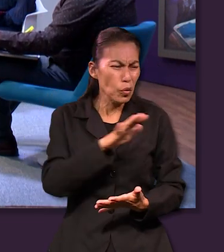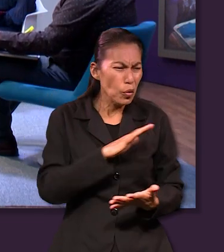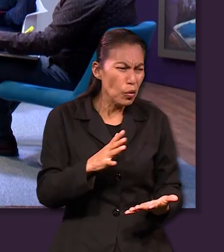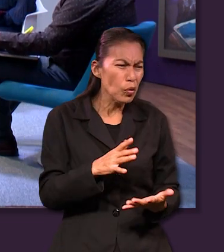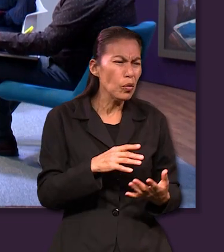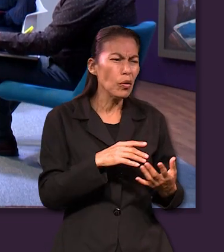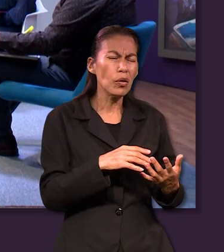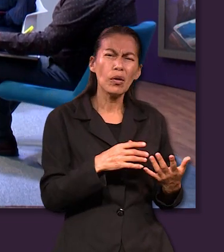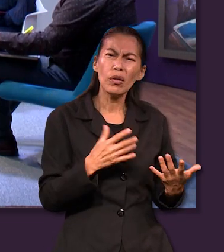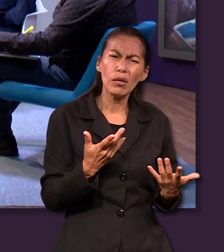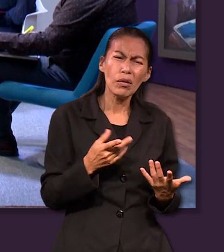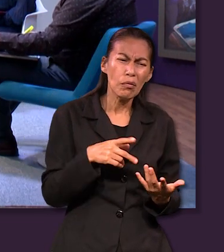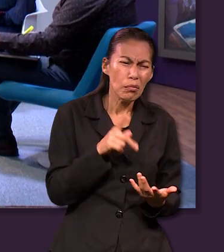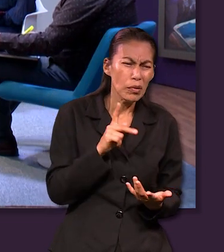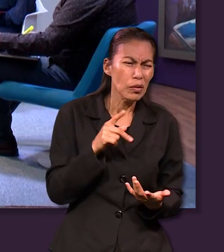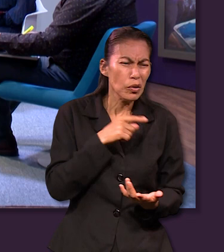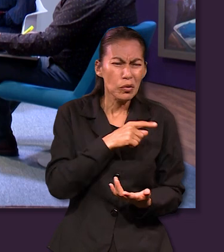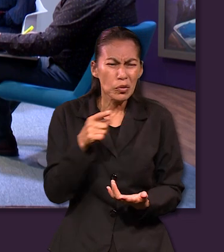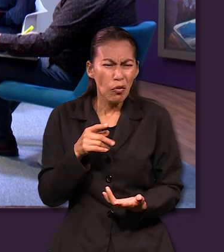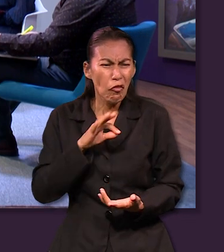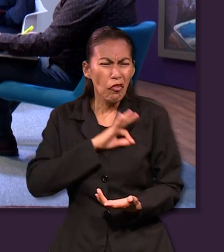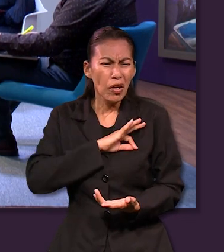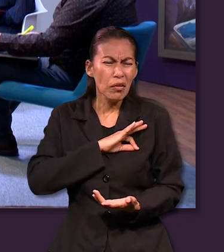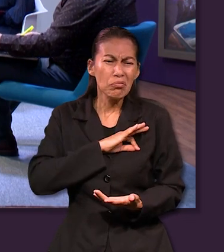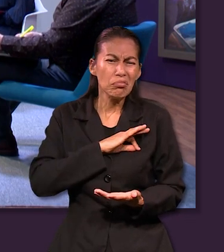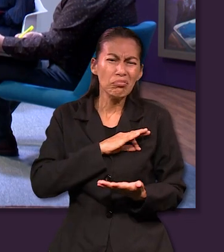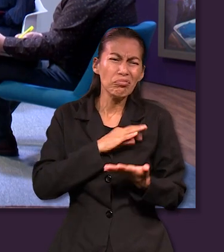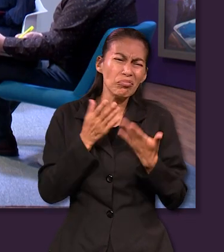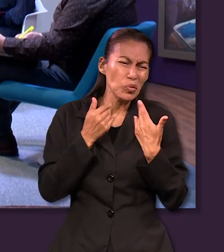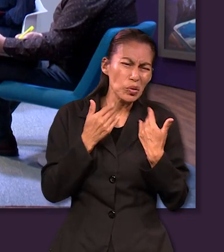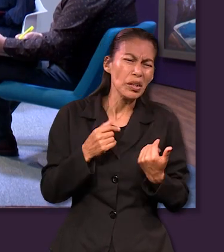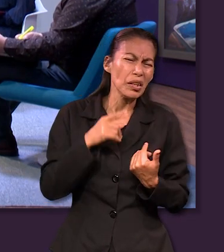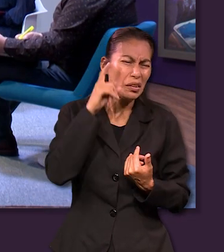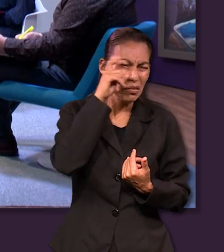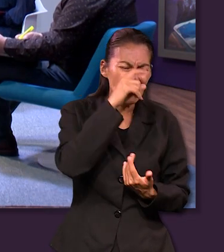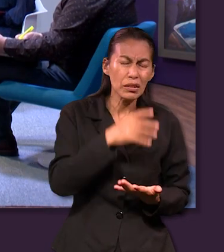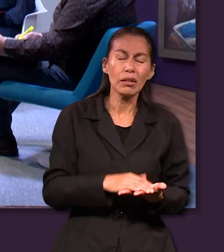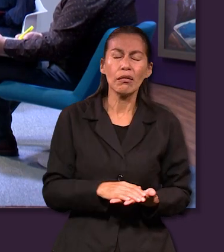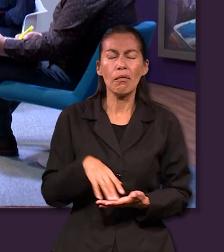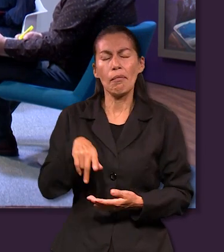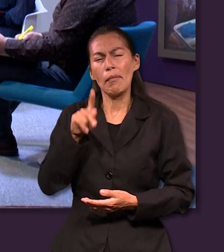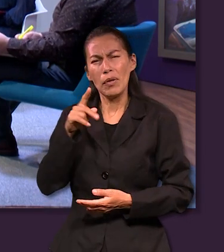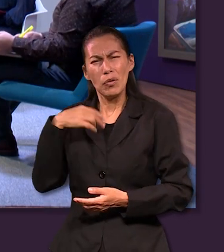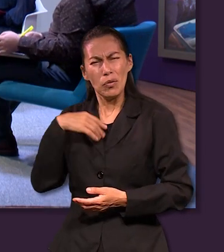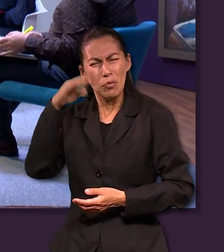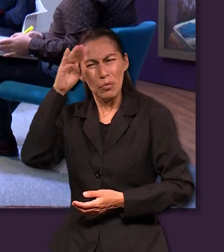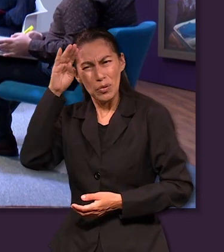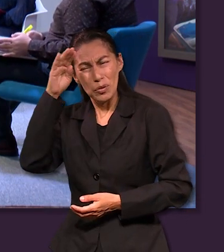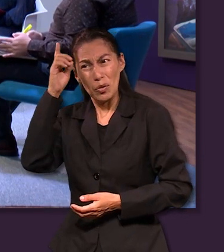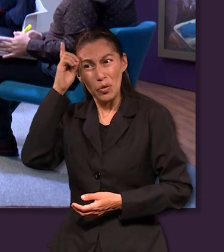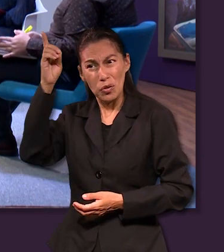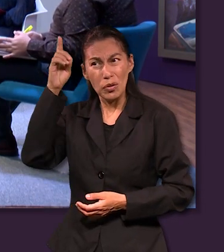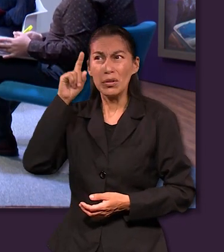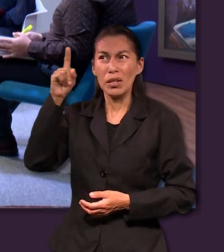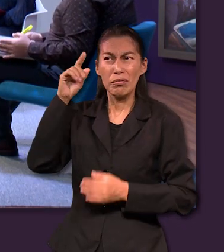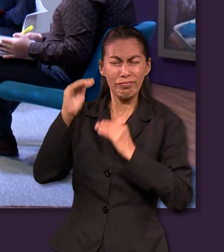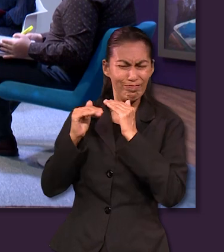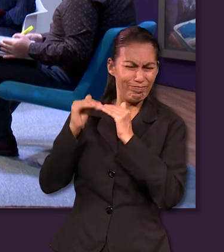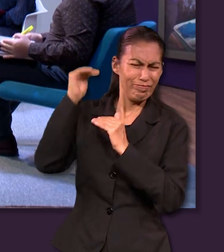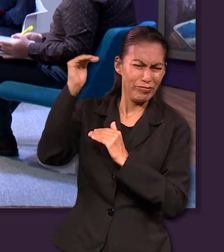de duda, de desconfianza, de falta de fe, y es que creo que Dios es quien es sin importar cómo